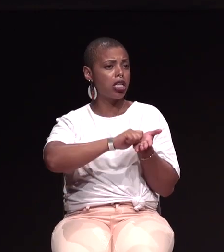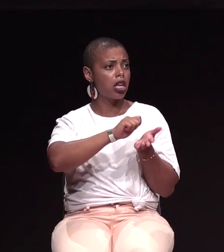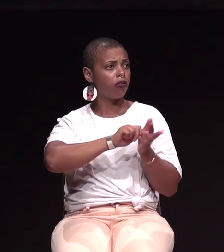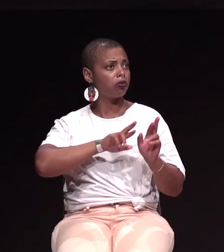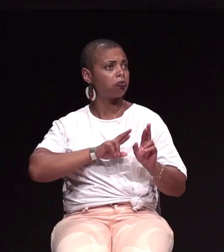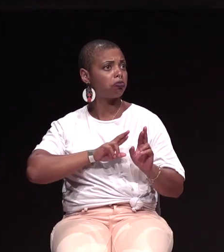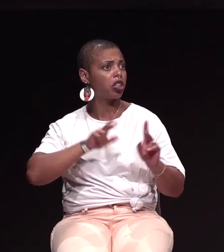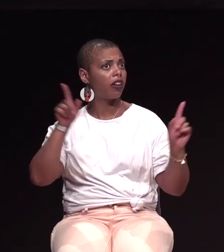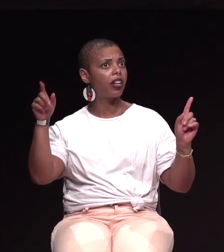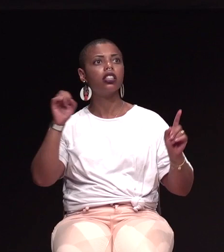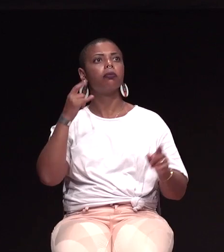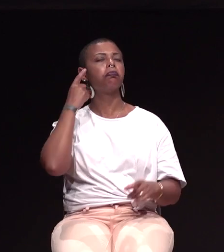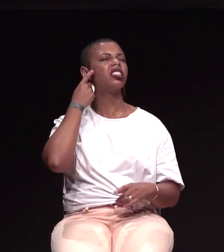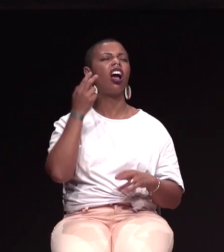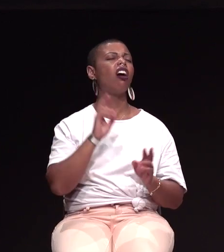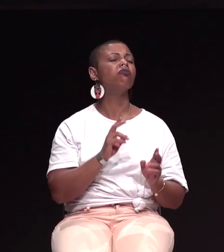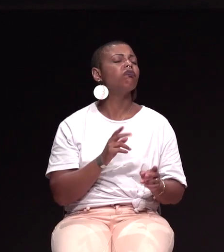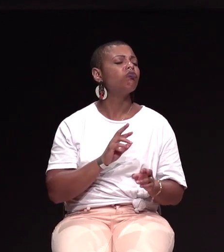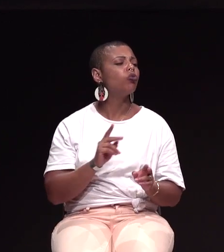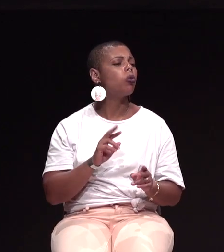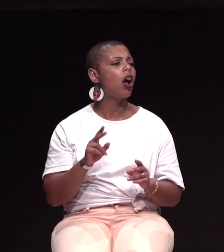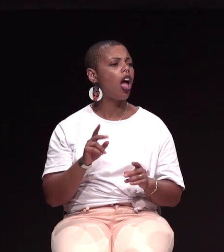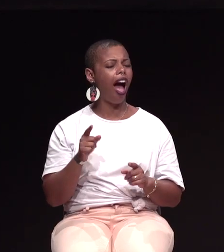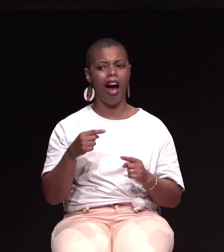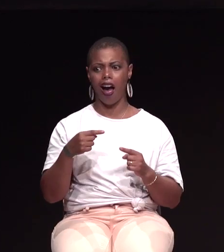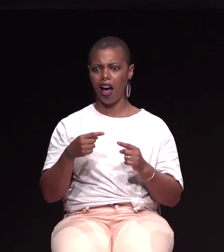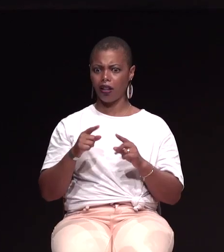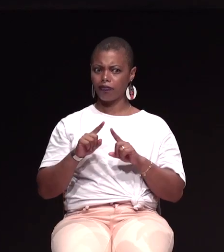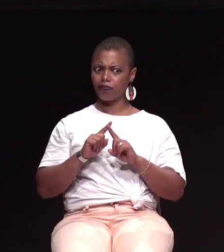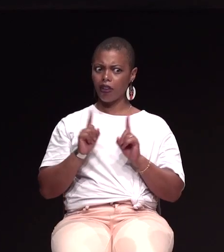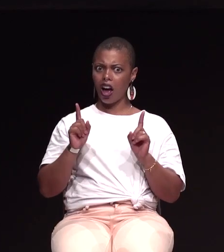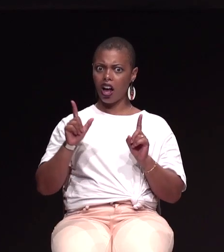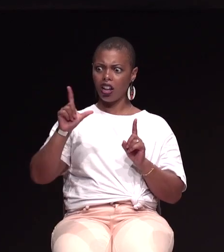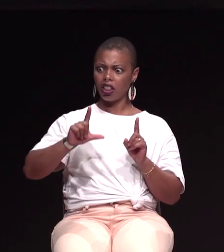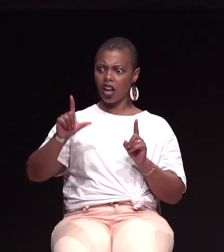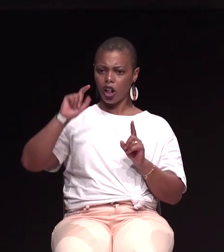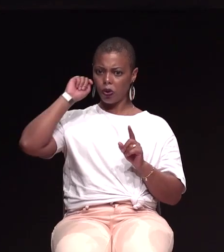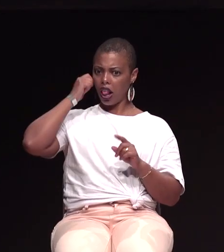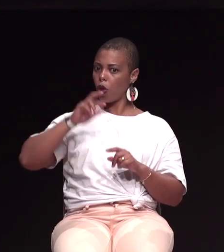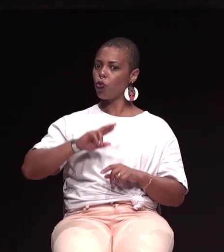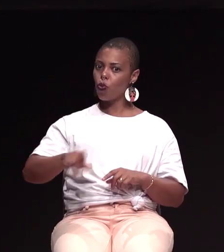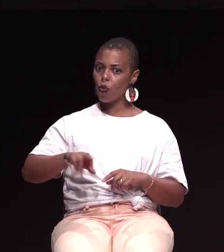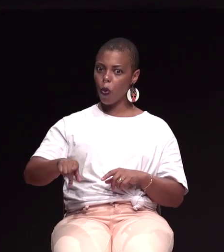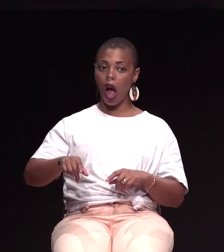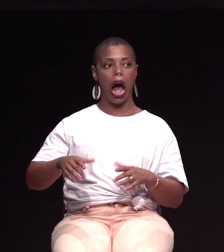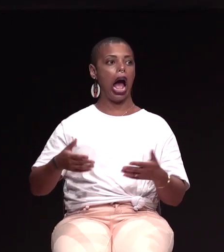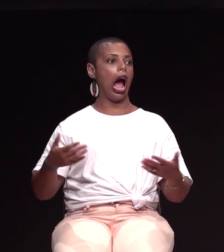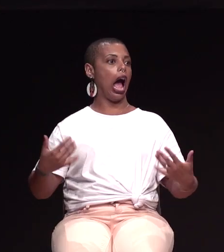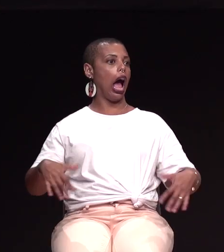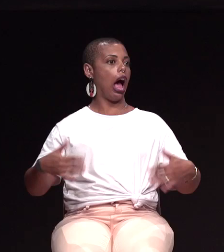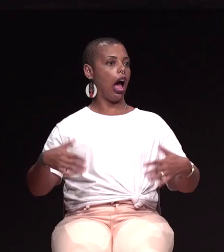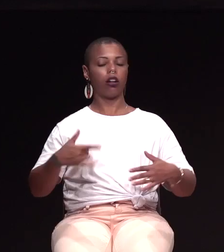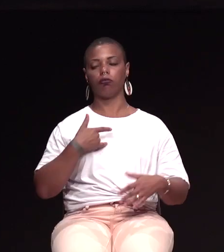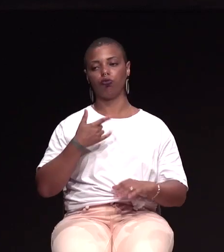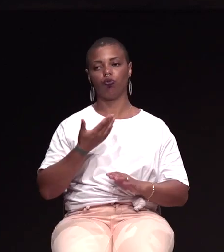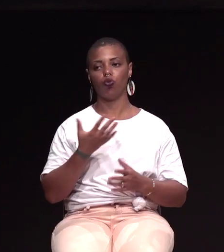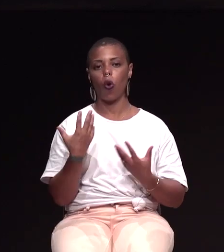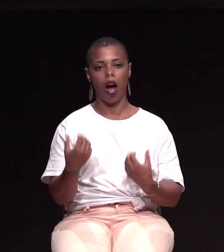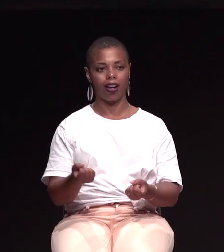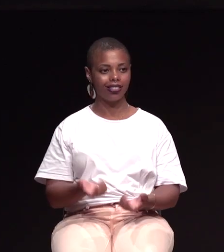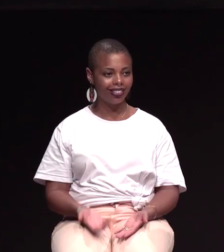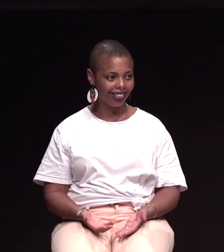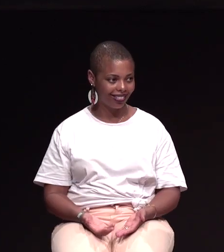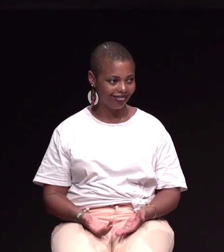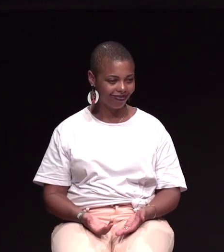não entendam como esse quadradinho da literatura negra, elas alijam.